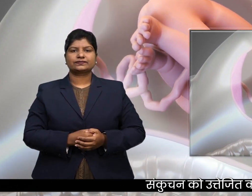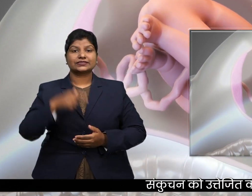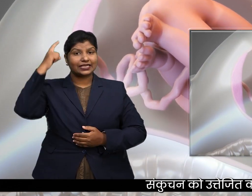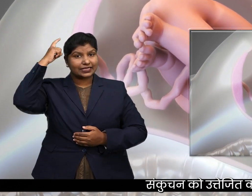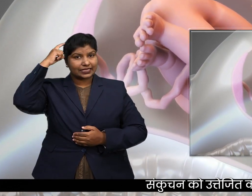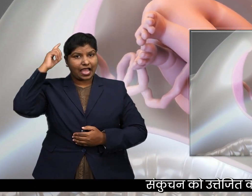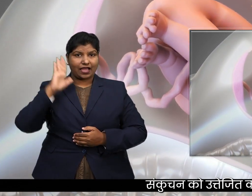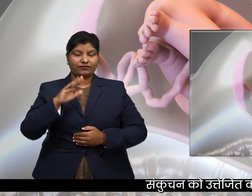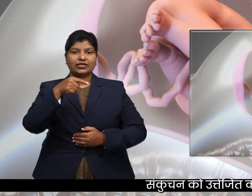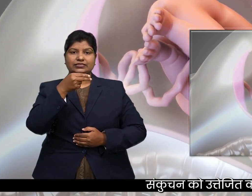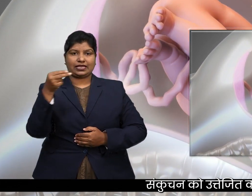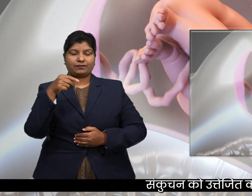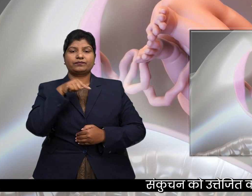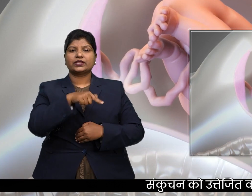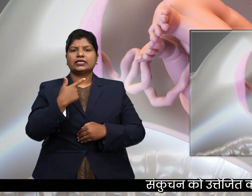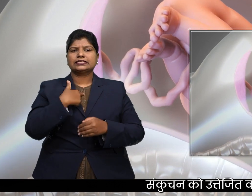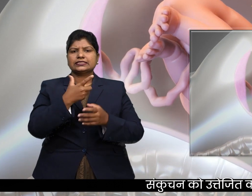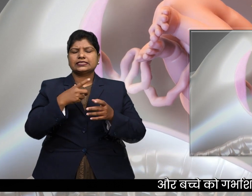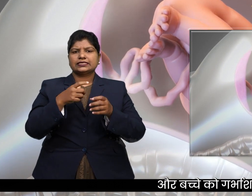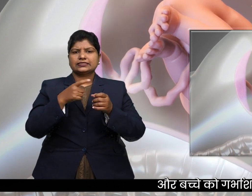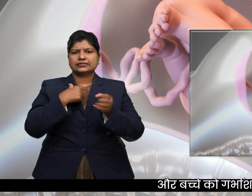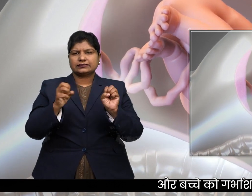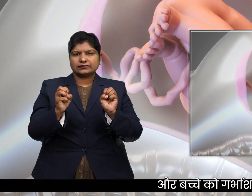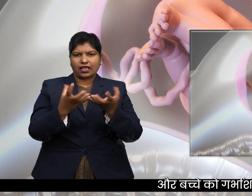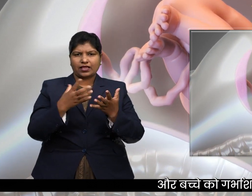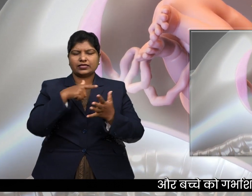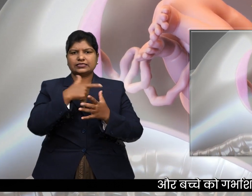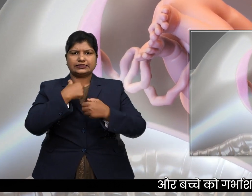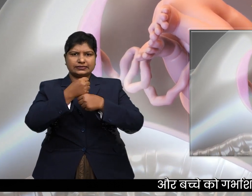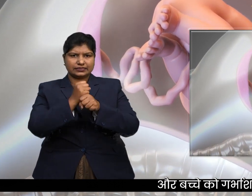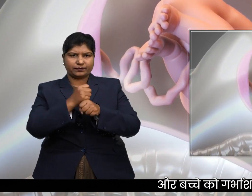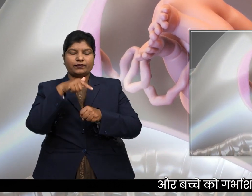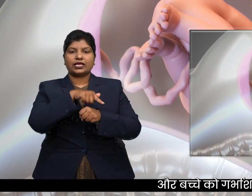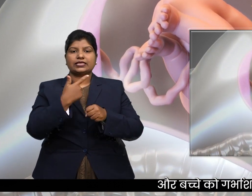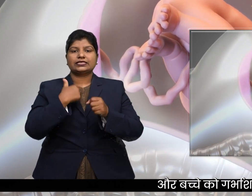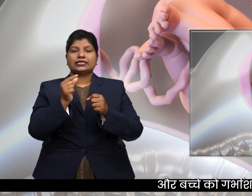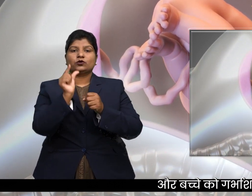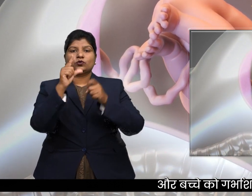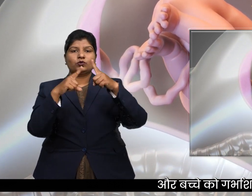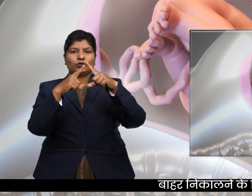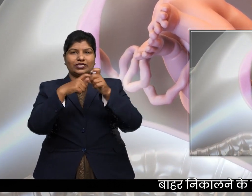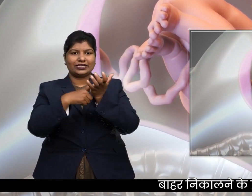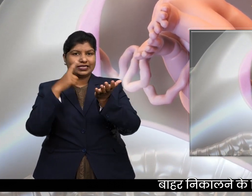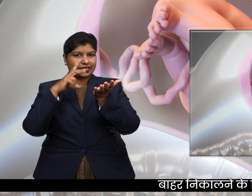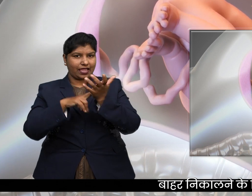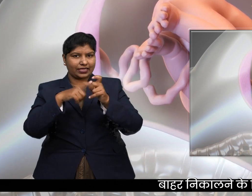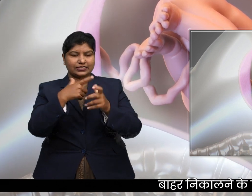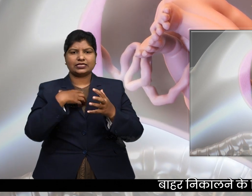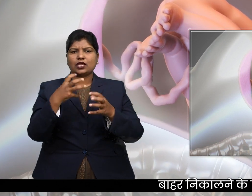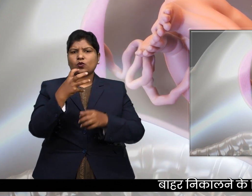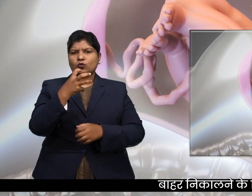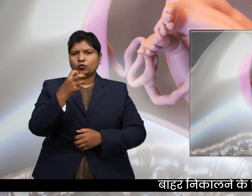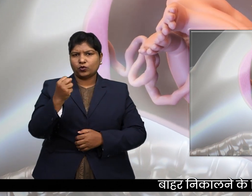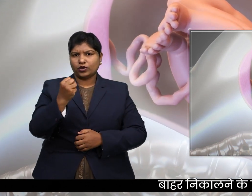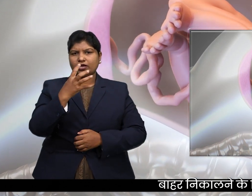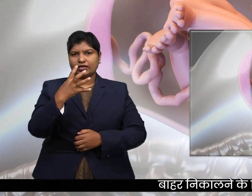संकुची को उत्तेजित करता है और बच्चे को गर्भाशय से बाहर निकालने